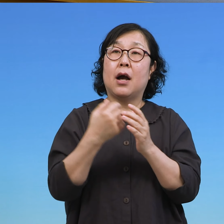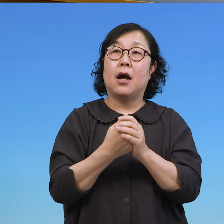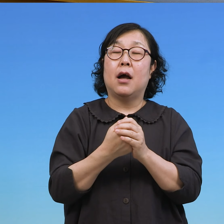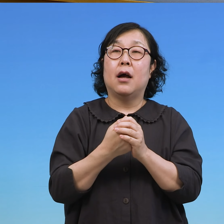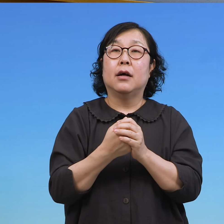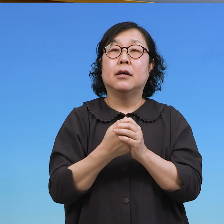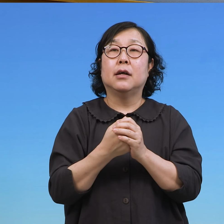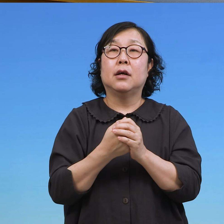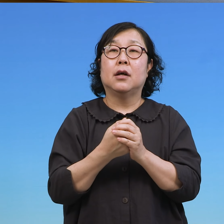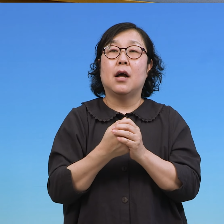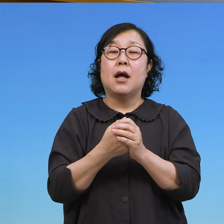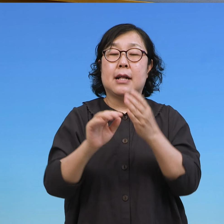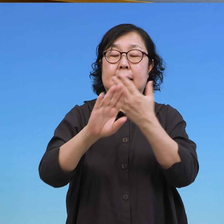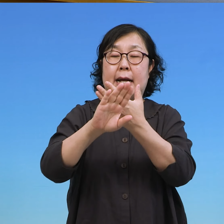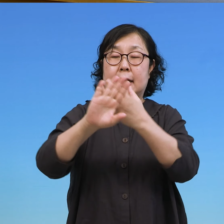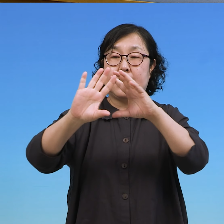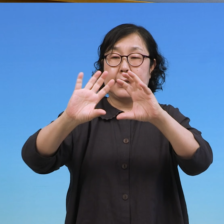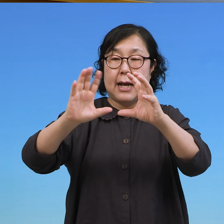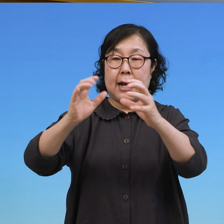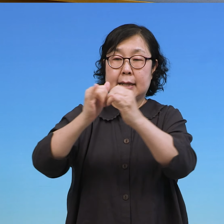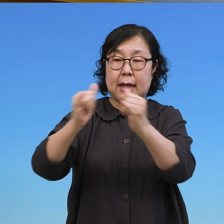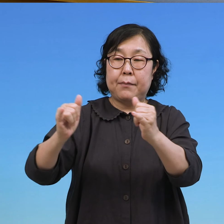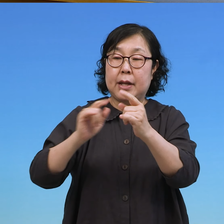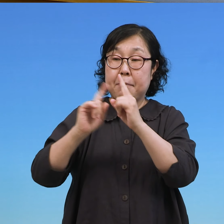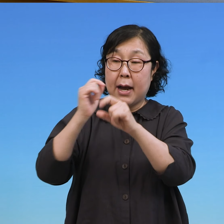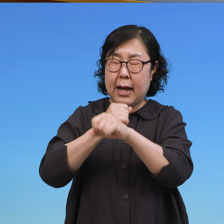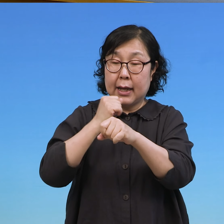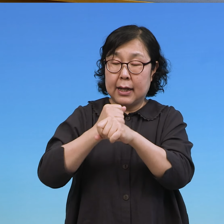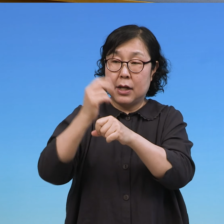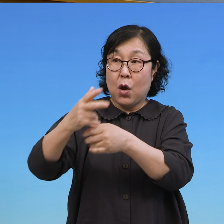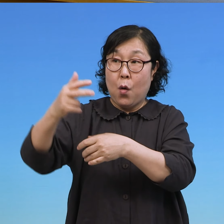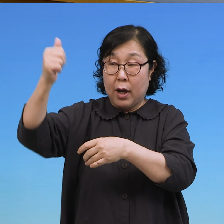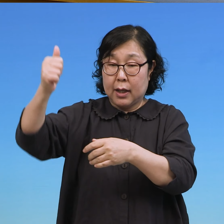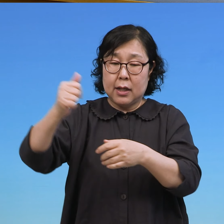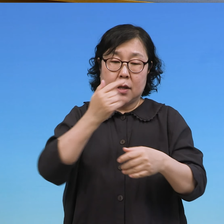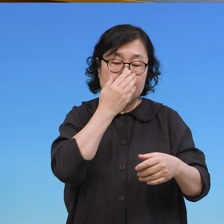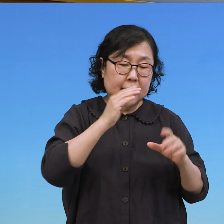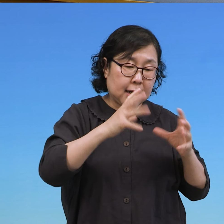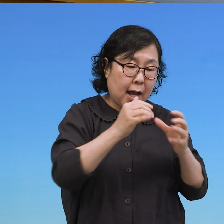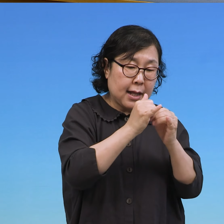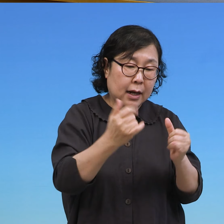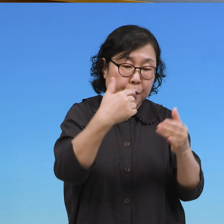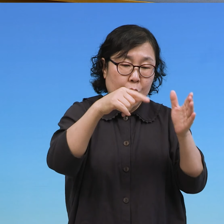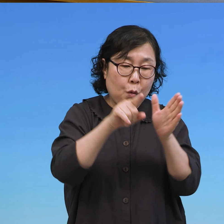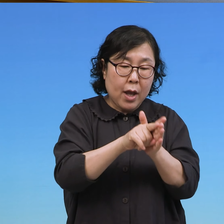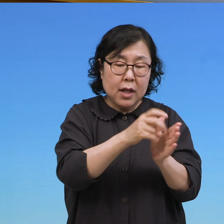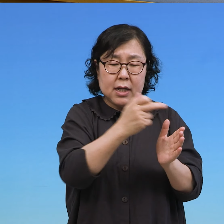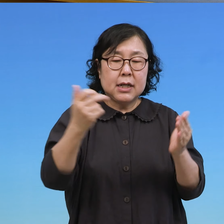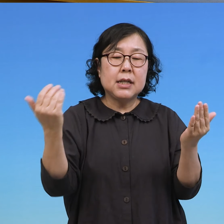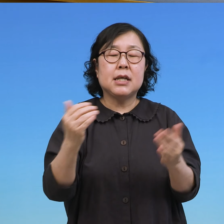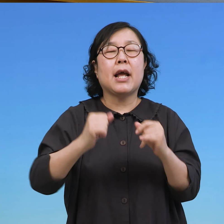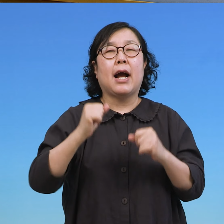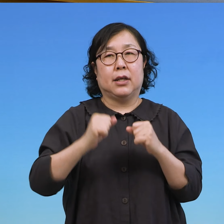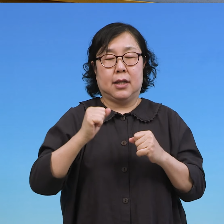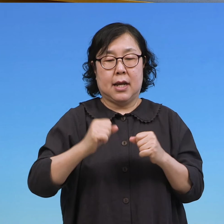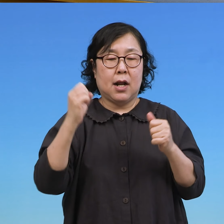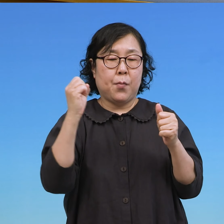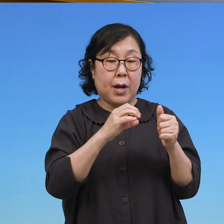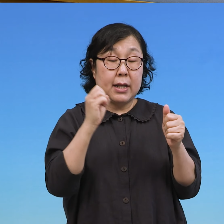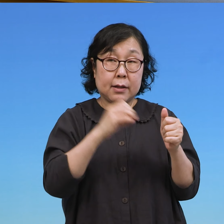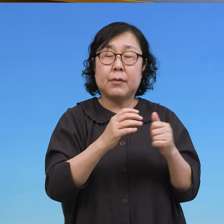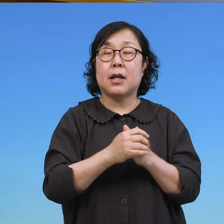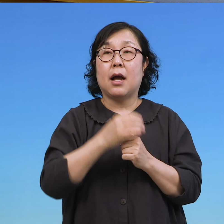아닙니까? 문나라 가운데에서 말하기를 여호와께서 그들을 위하여 큰 일을 행하셨다 하였도다.